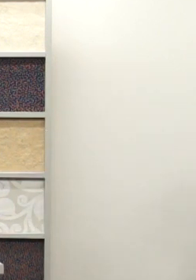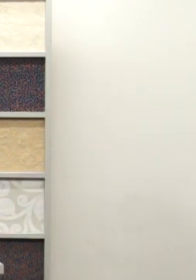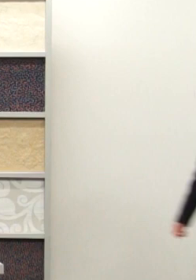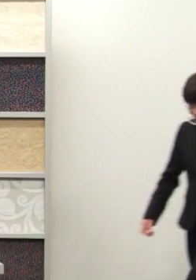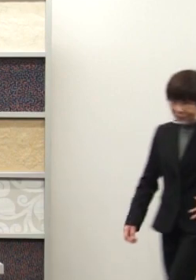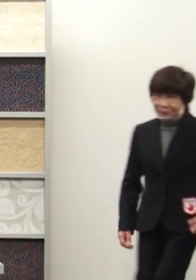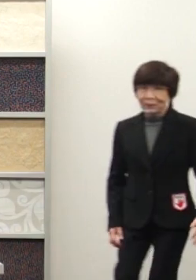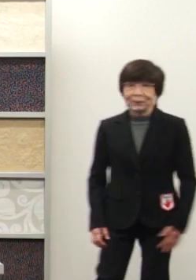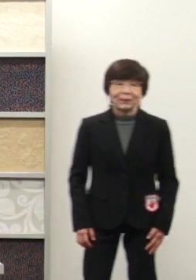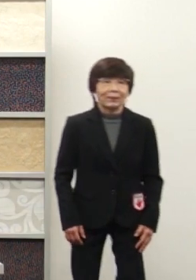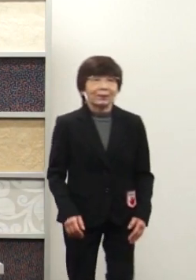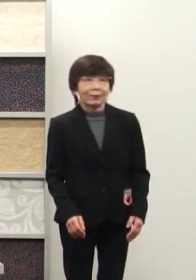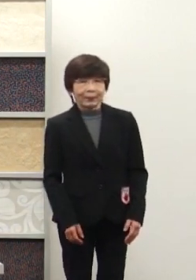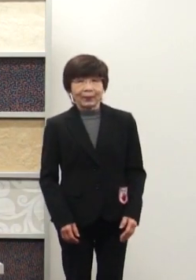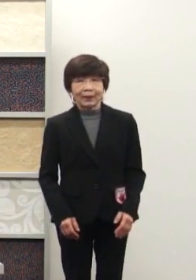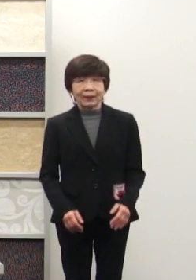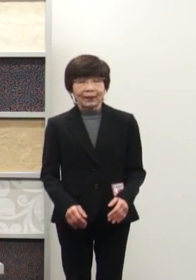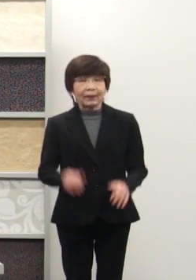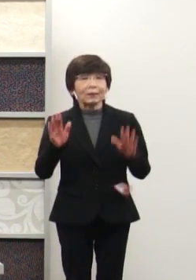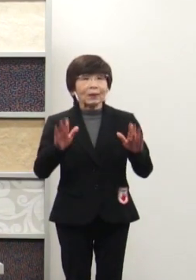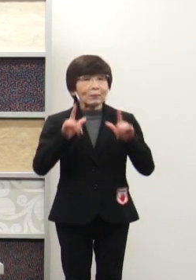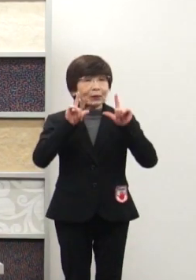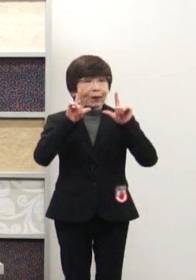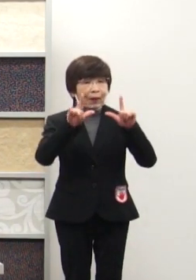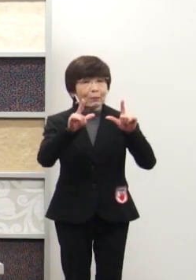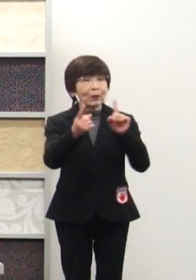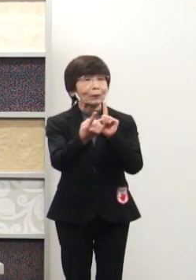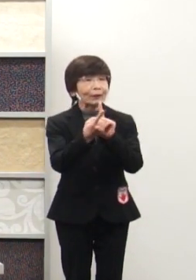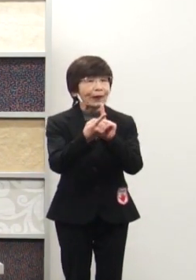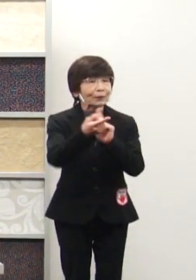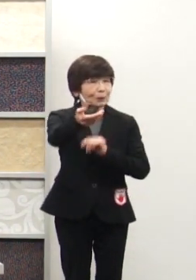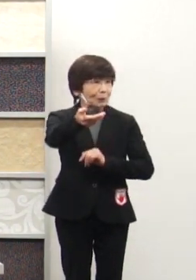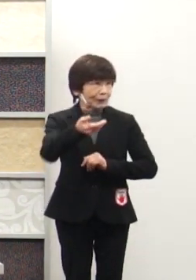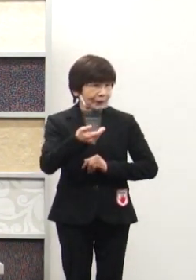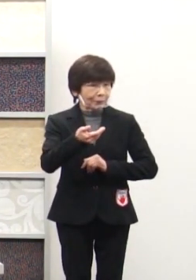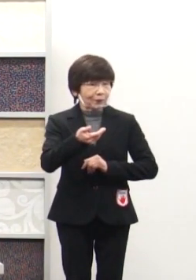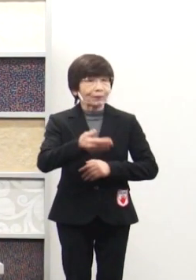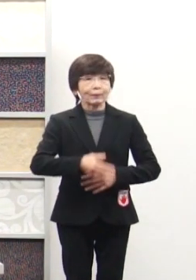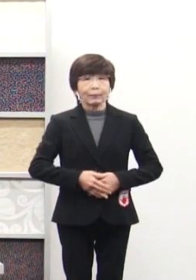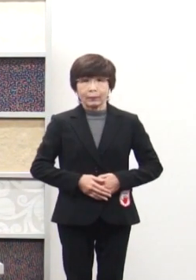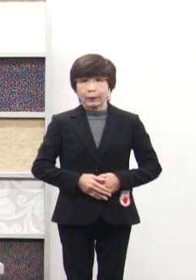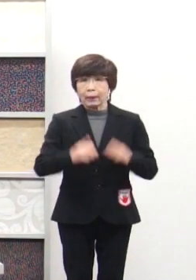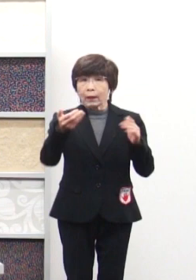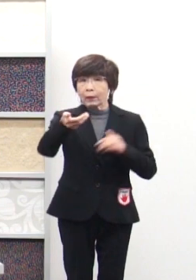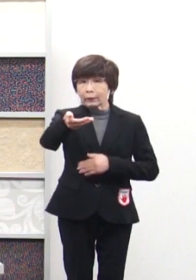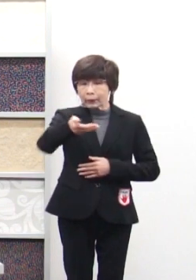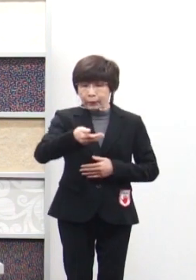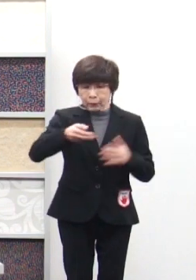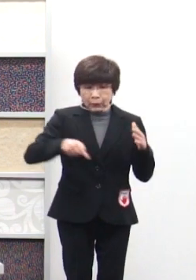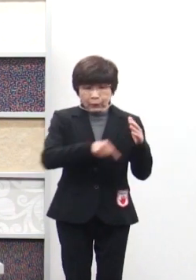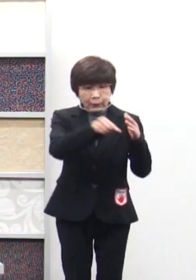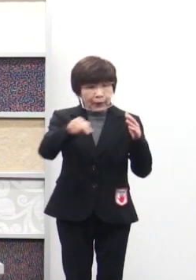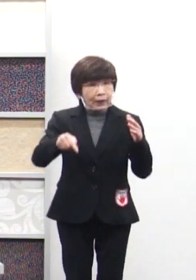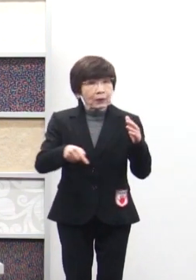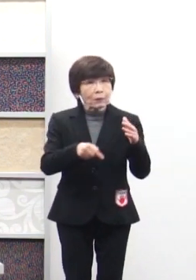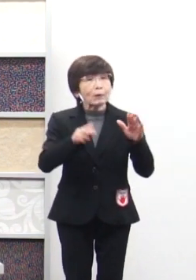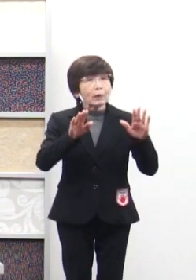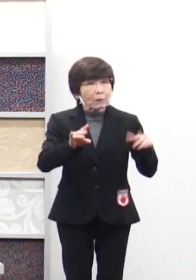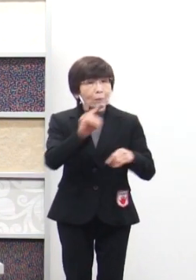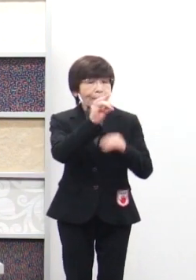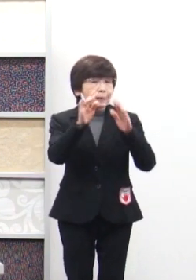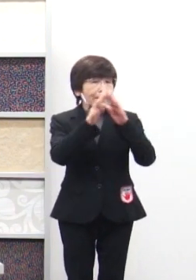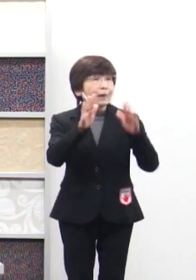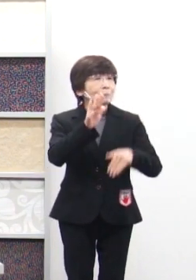より、発表事項に対する質問をお受けいたします。質問の内容はですね、本日議会当日でもございます